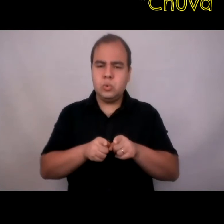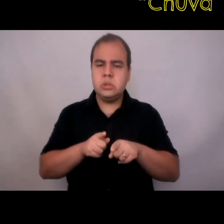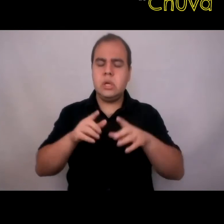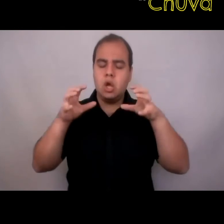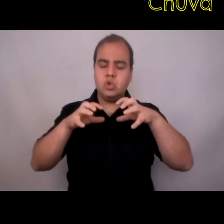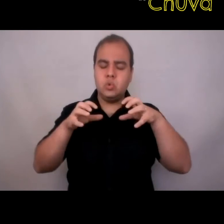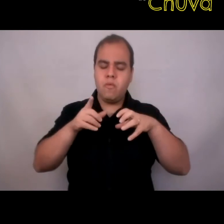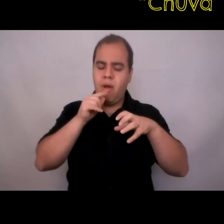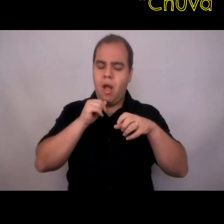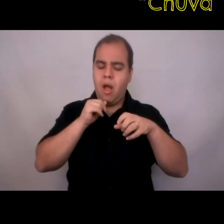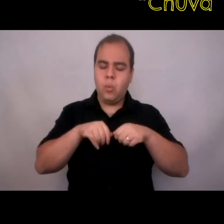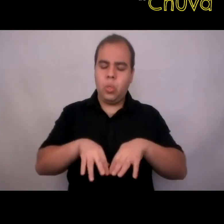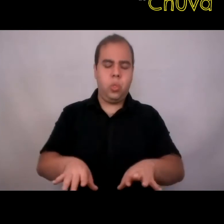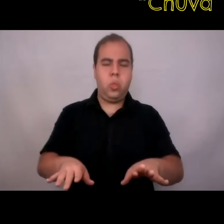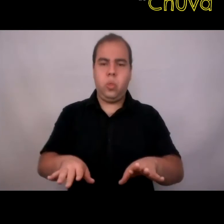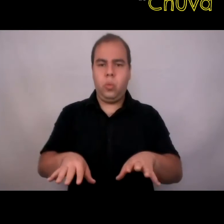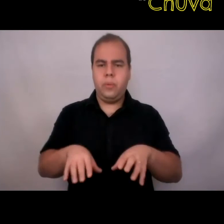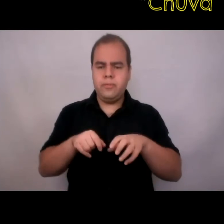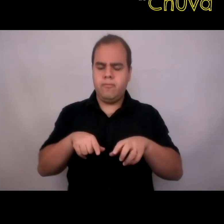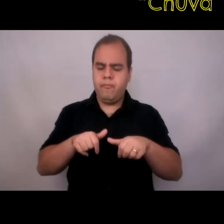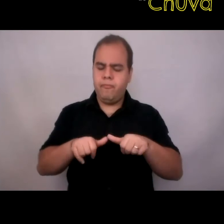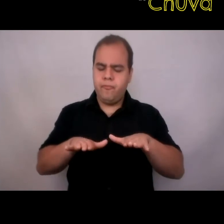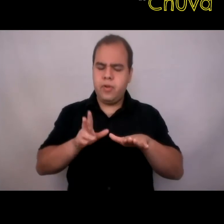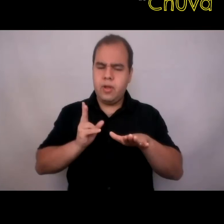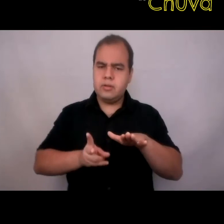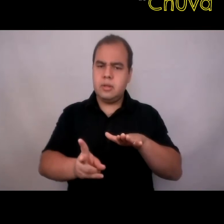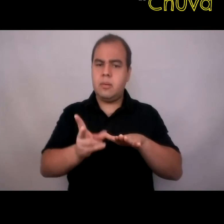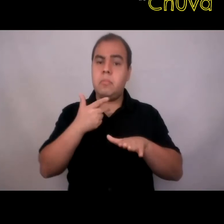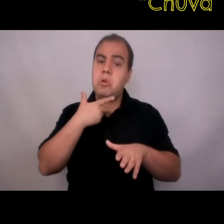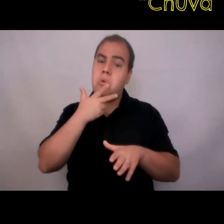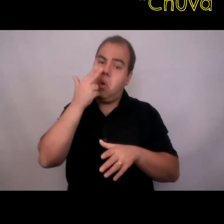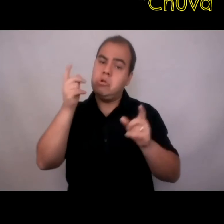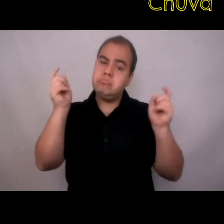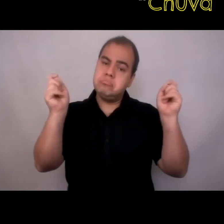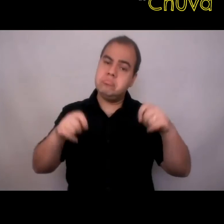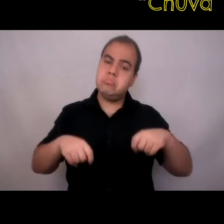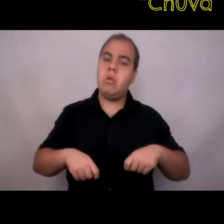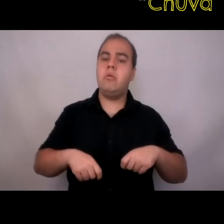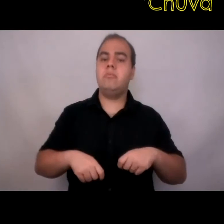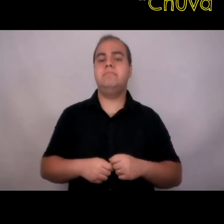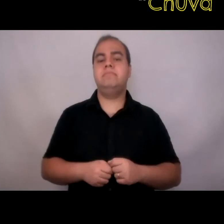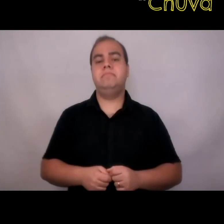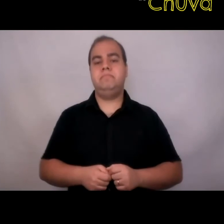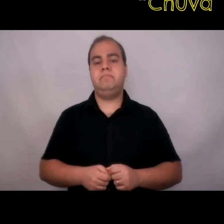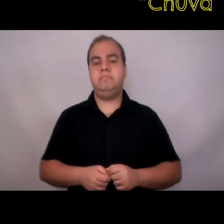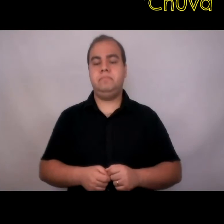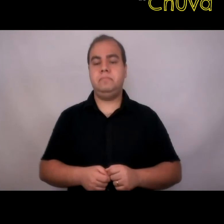da umidade para as plantas, tá? Acho que isso aí atende.